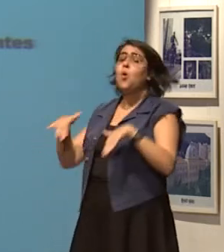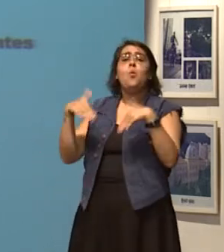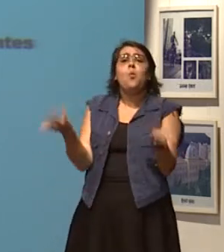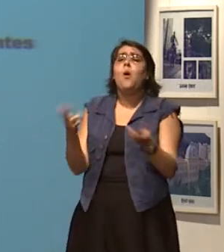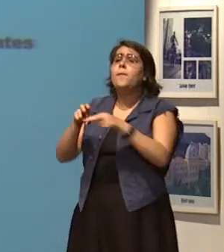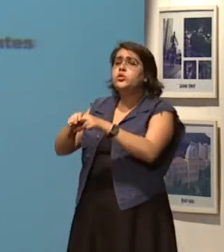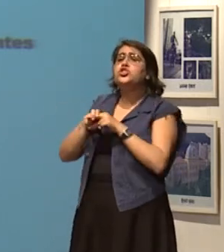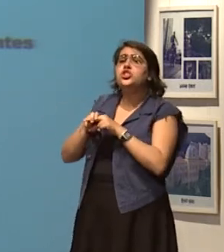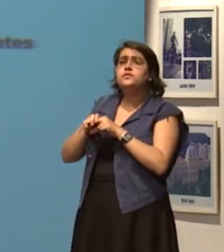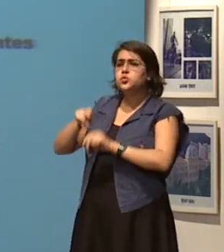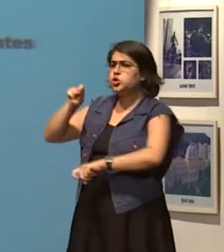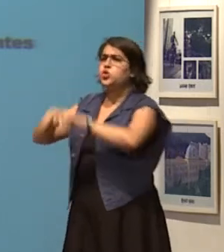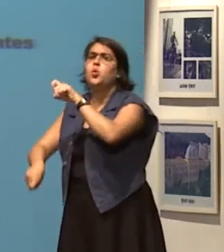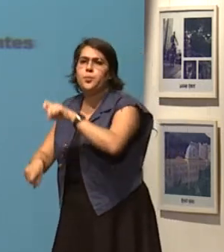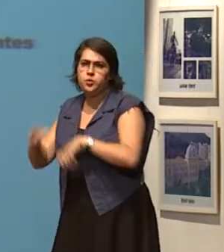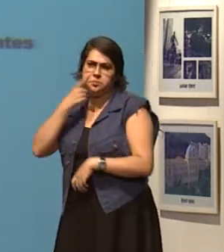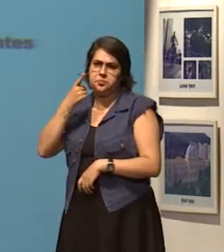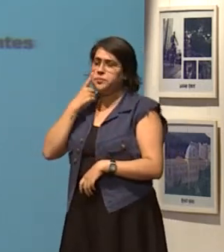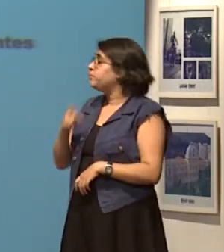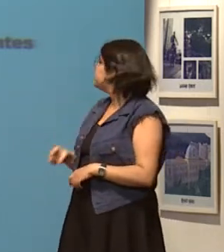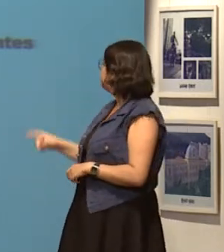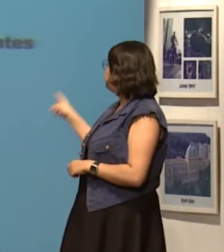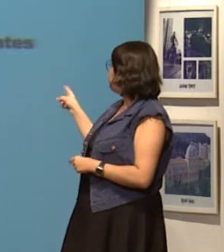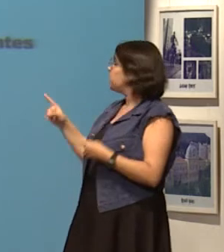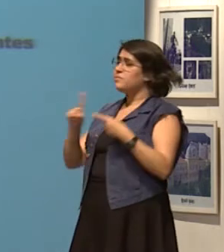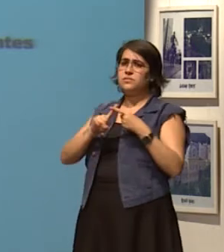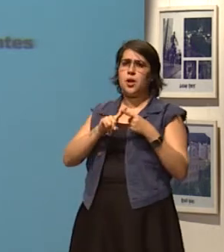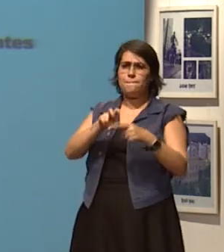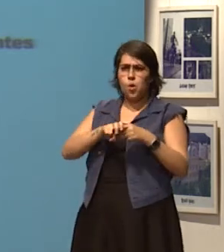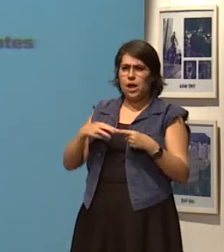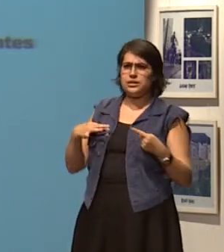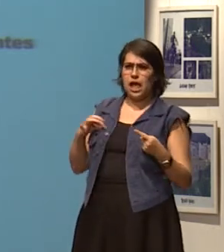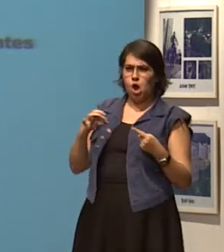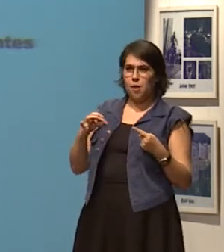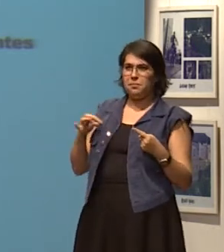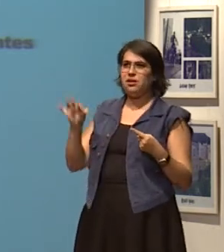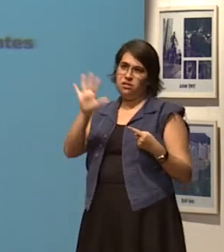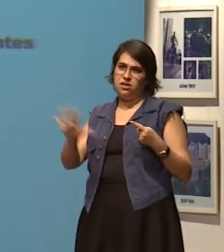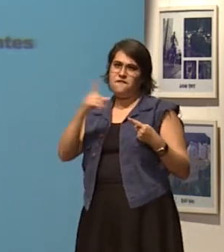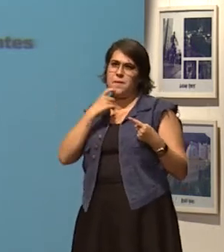né? E aqui mostra as causas do estupro, o que causa o estupro. Por causa da